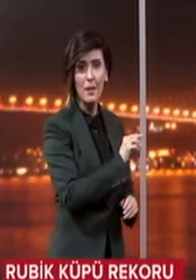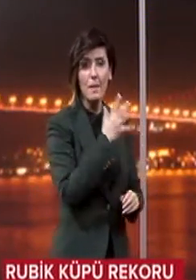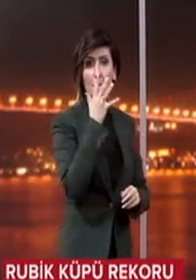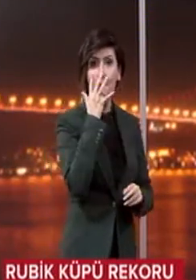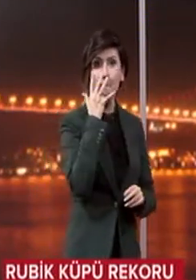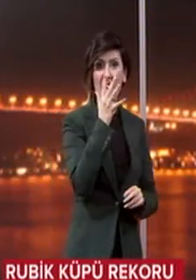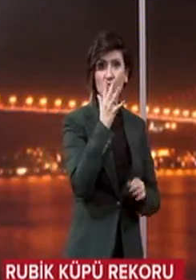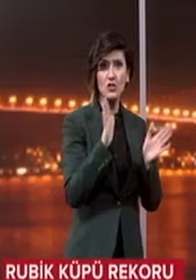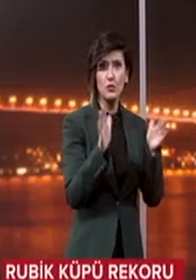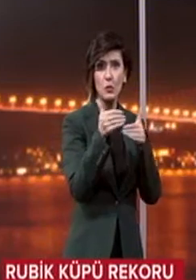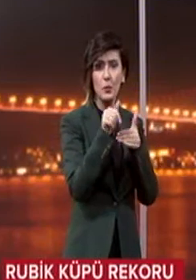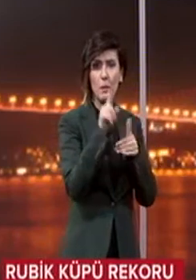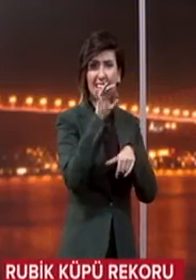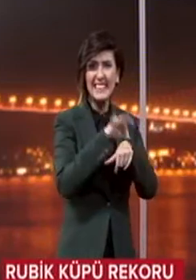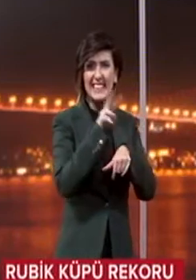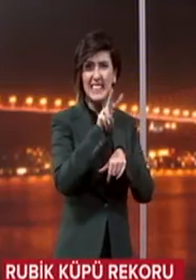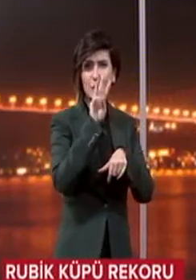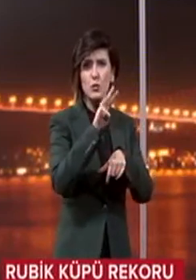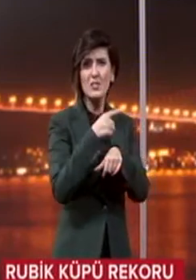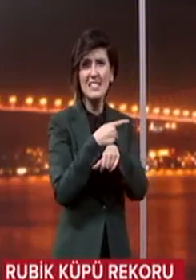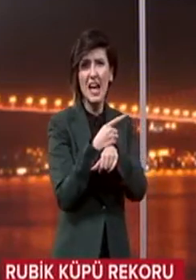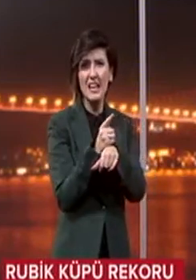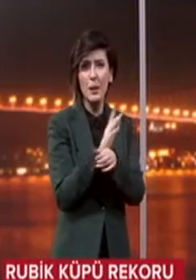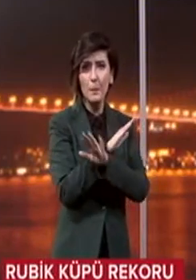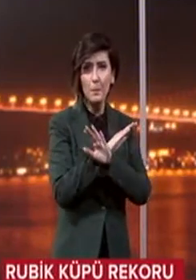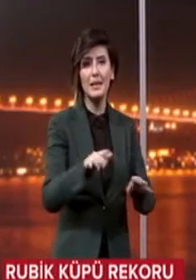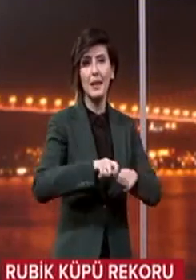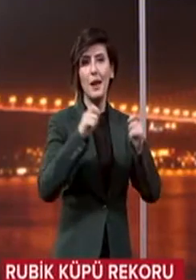Narasimhan'ın beşli küpü 1 dakika 23 saniyede bitirerek yeni rekortman oldu.